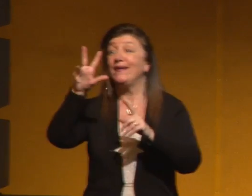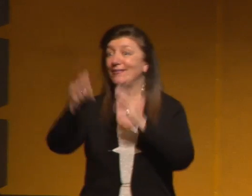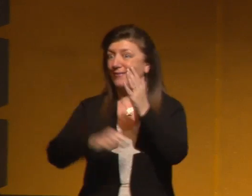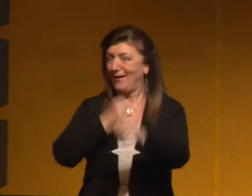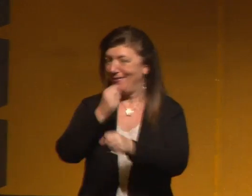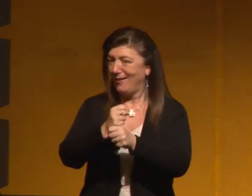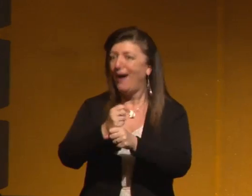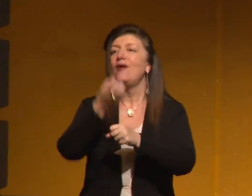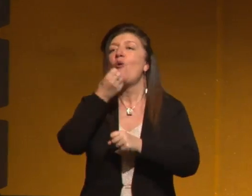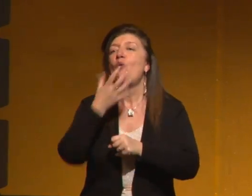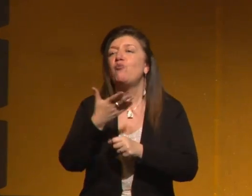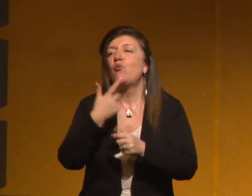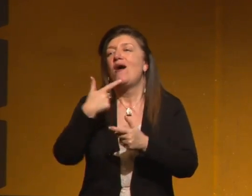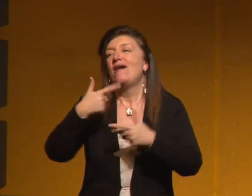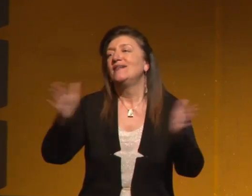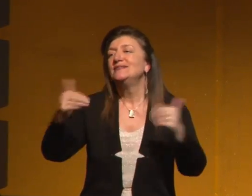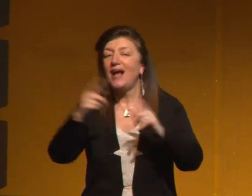grazie